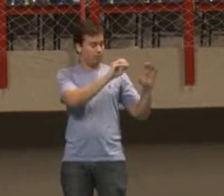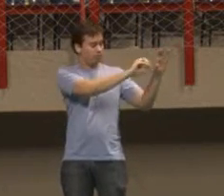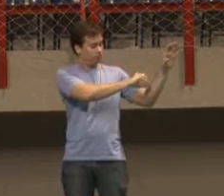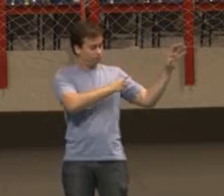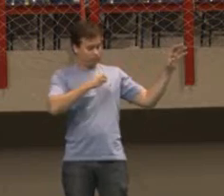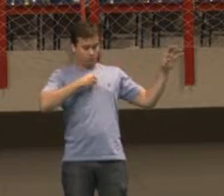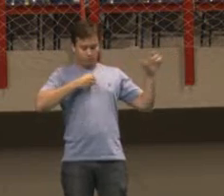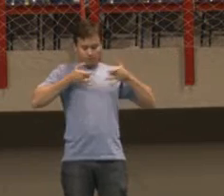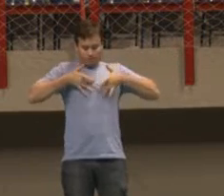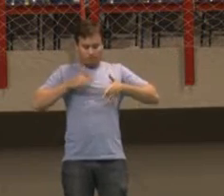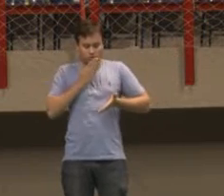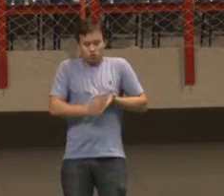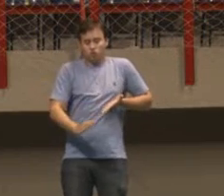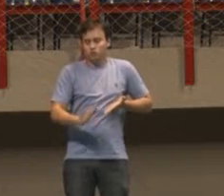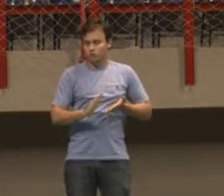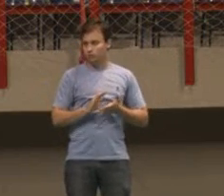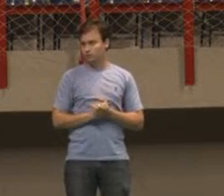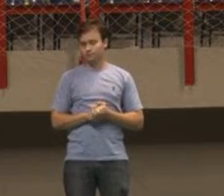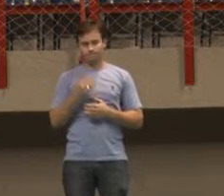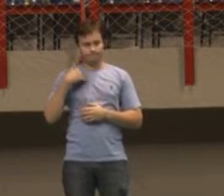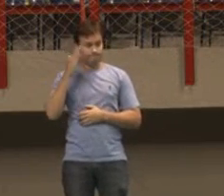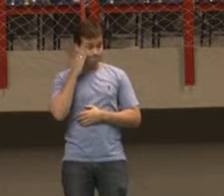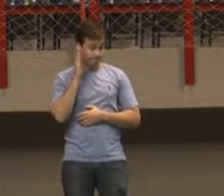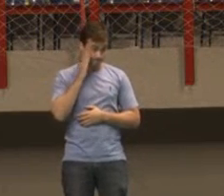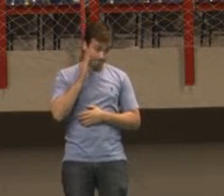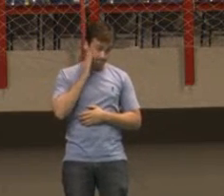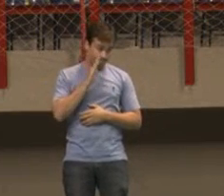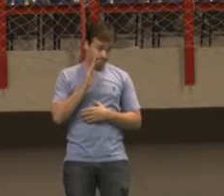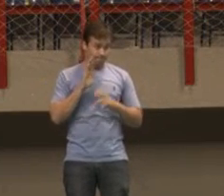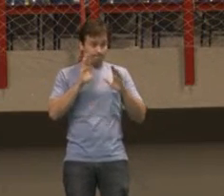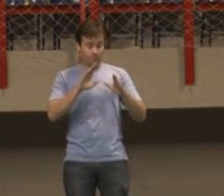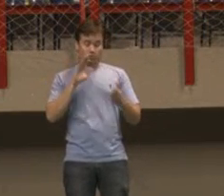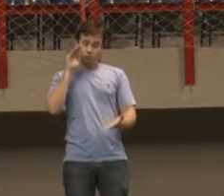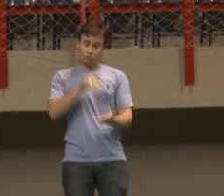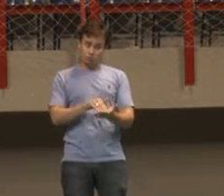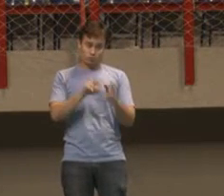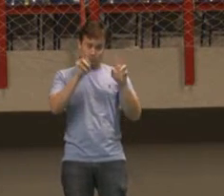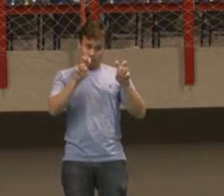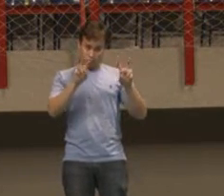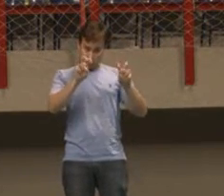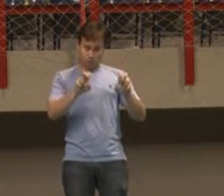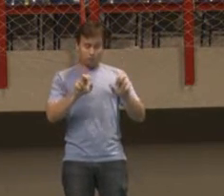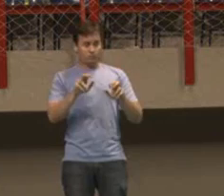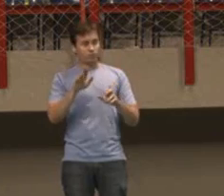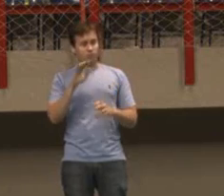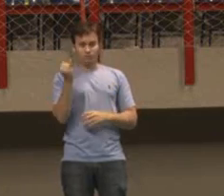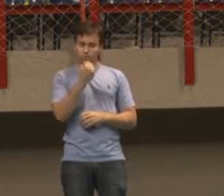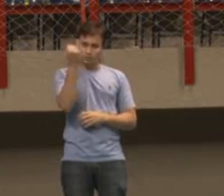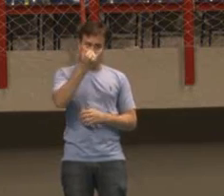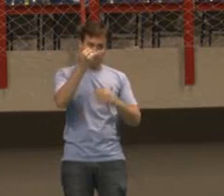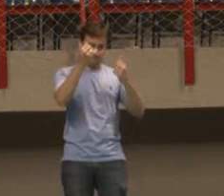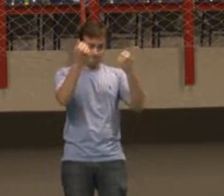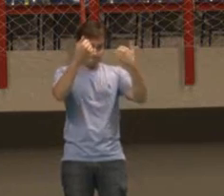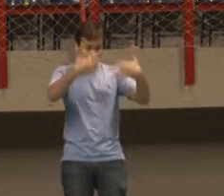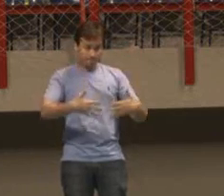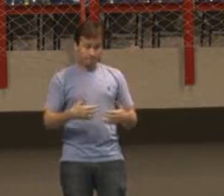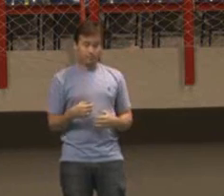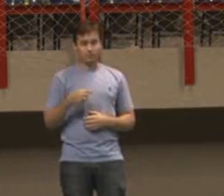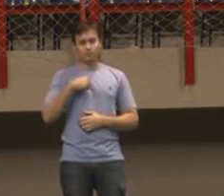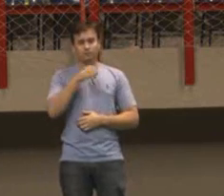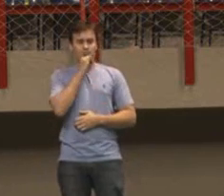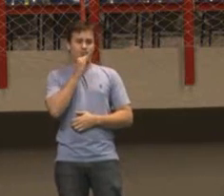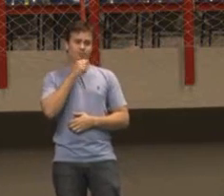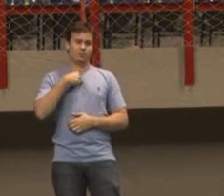fixação. Compreenderam? Compreenderam? Uma última coisa, e aqui é o mais importante, e quem está falando aqui é o